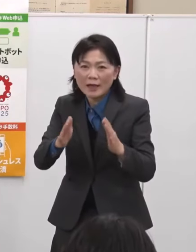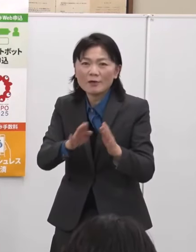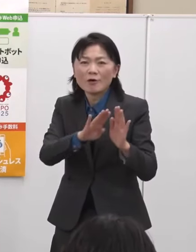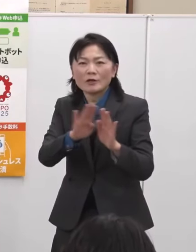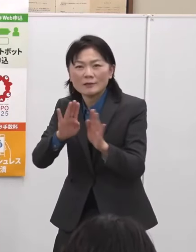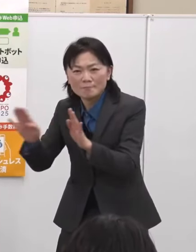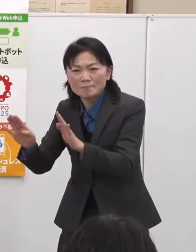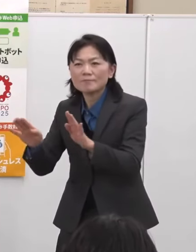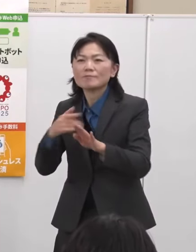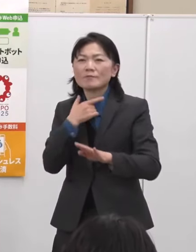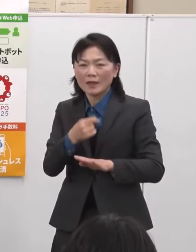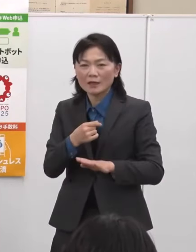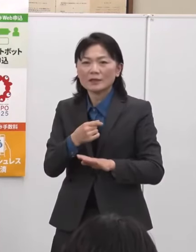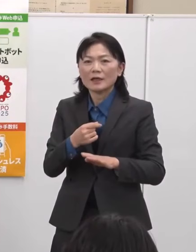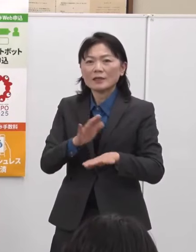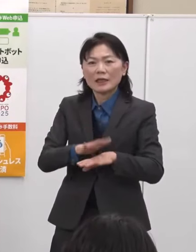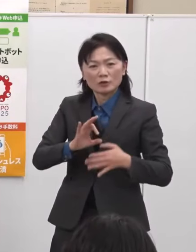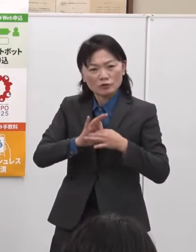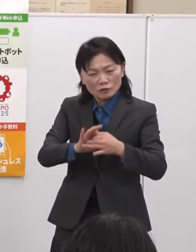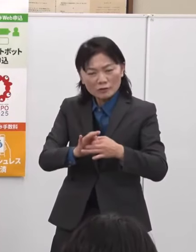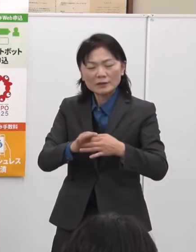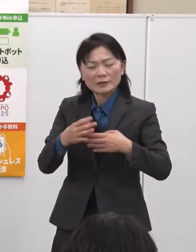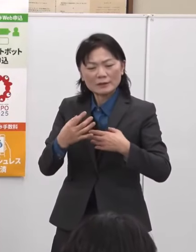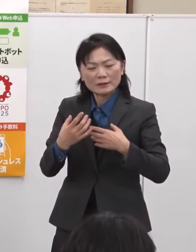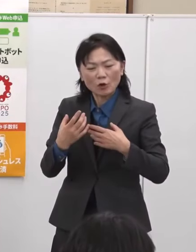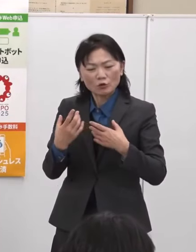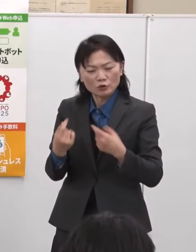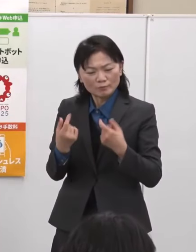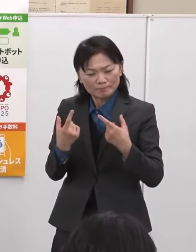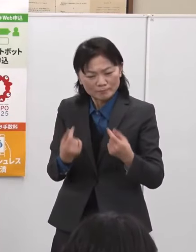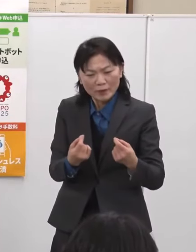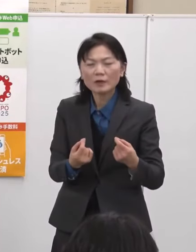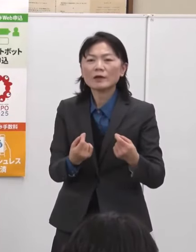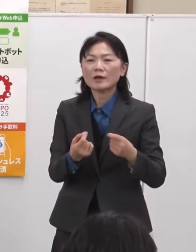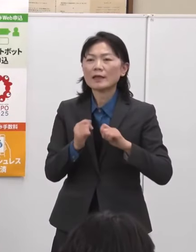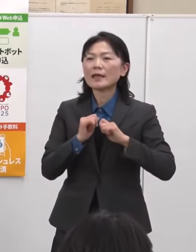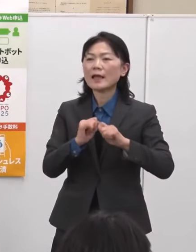っちり手続きにのっとって進めてますので、